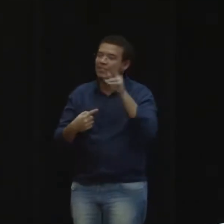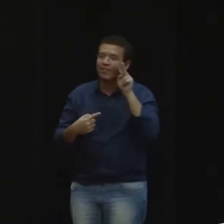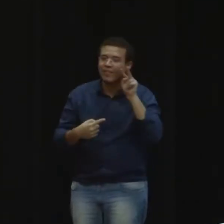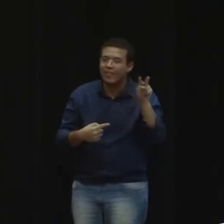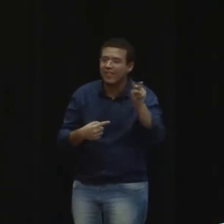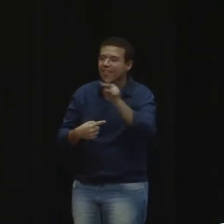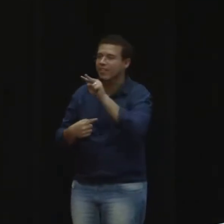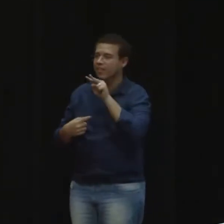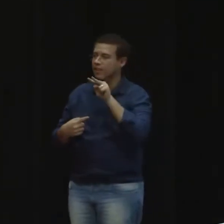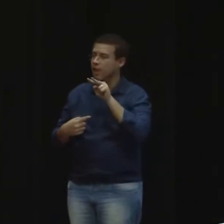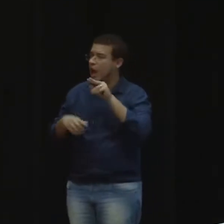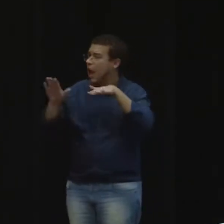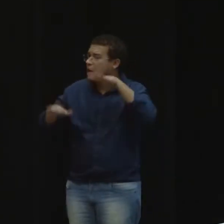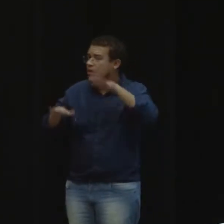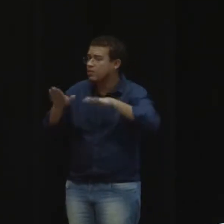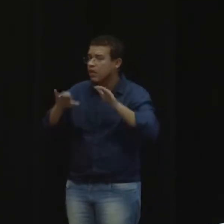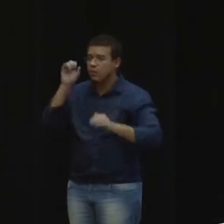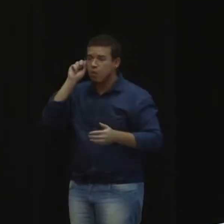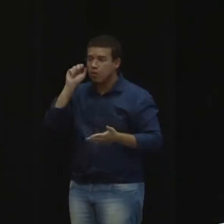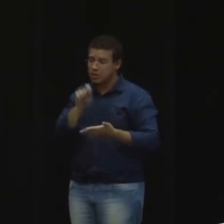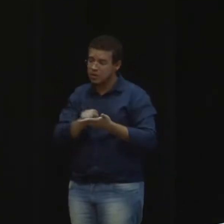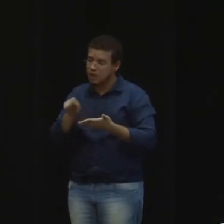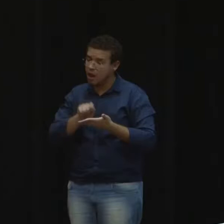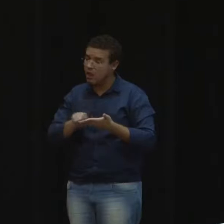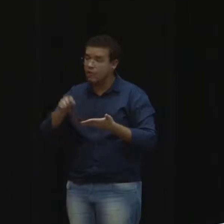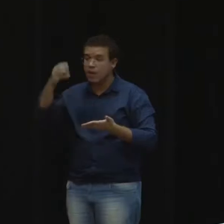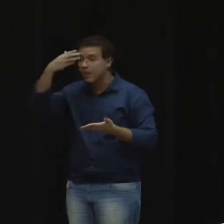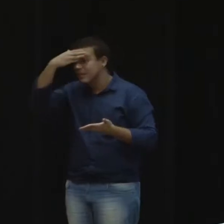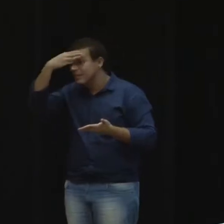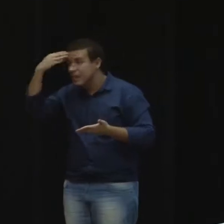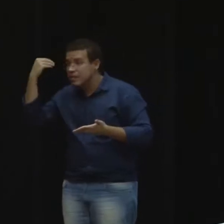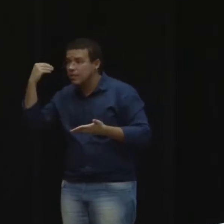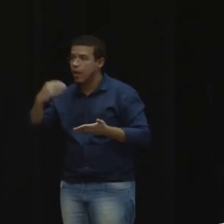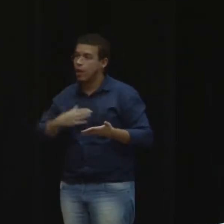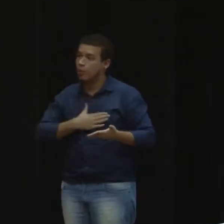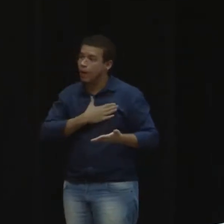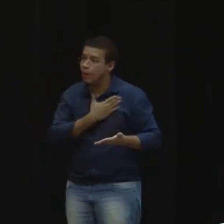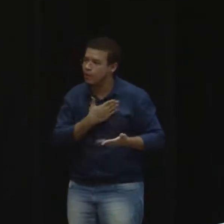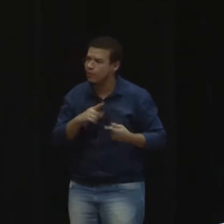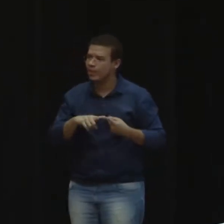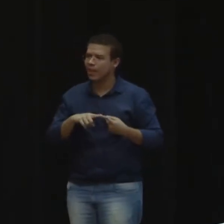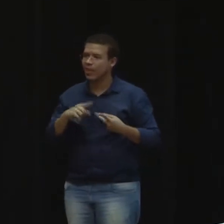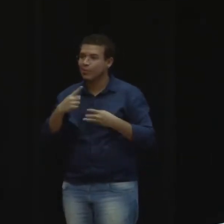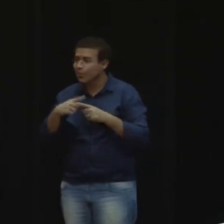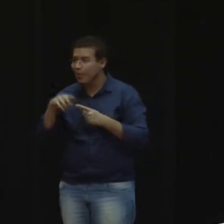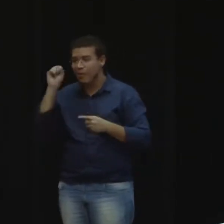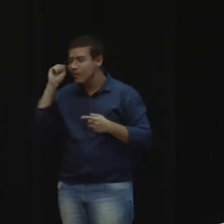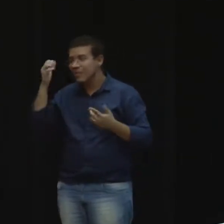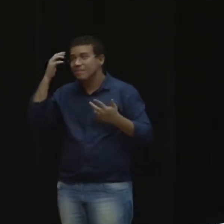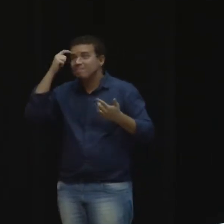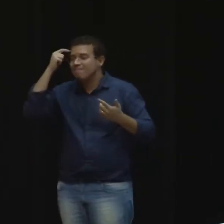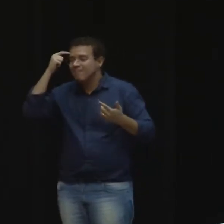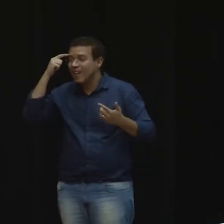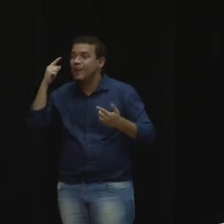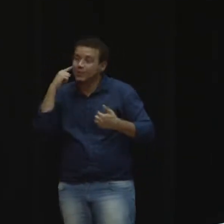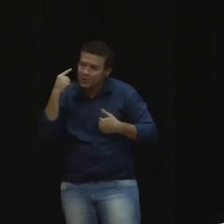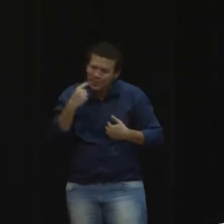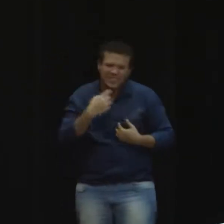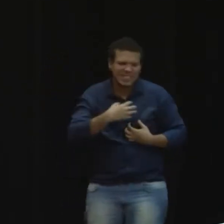não. O surdo vê o que acontece. Às vezes o ouvinte escreve sobre, mas esquece do preconceito,